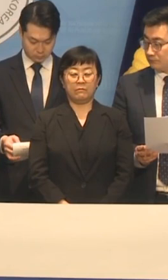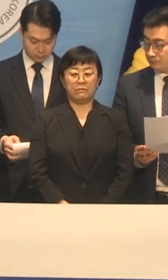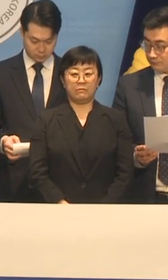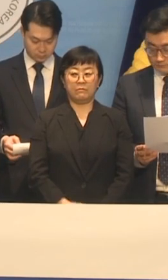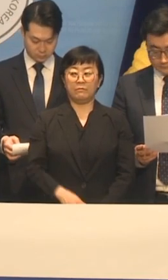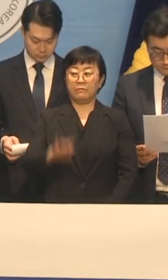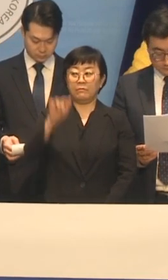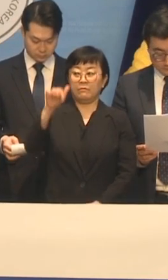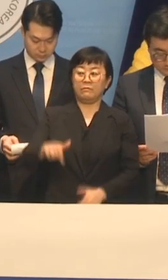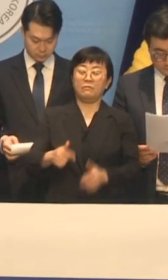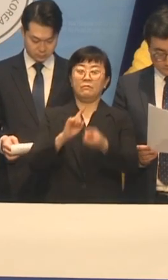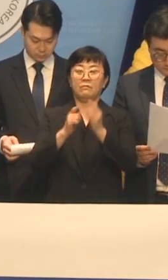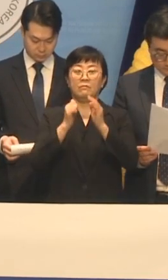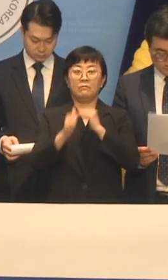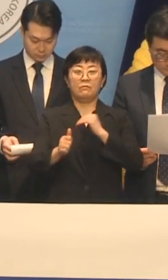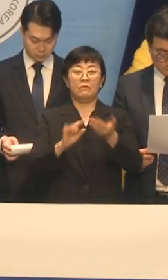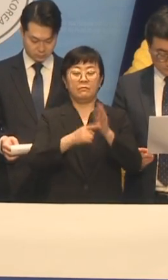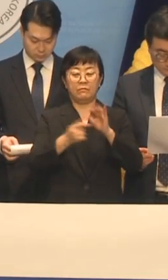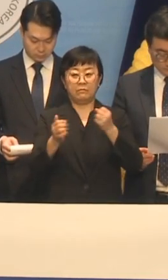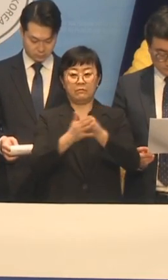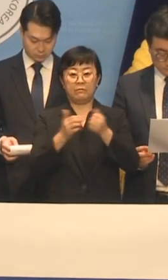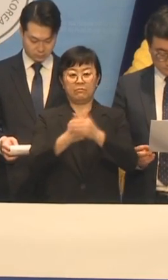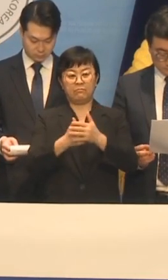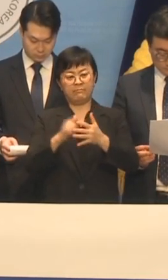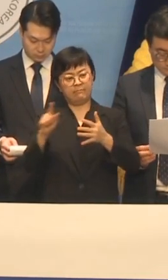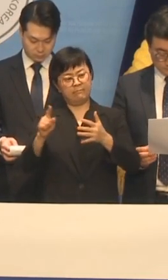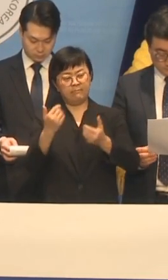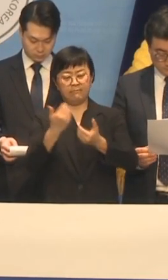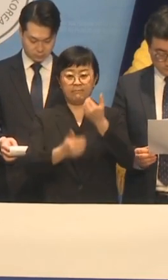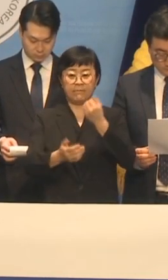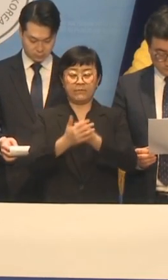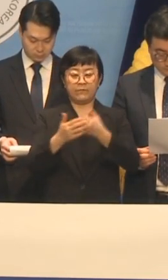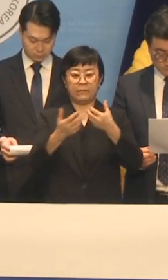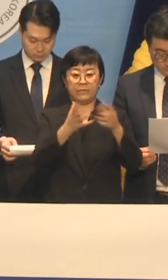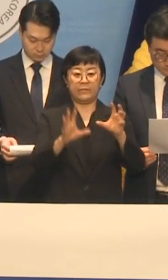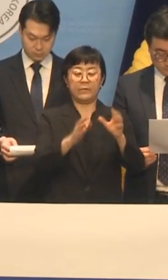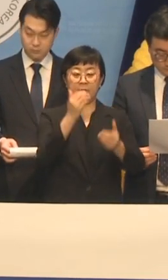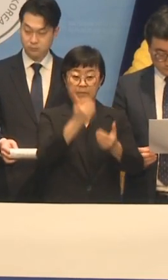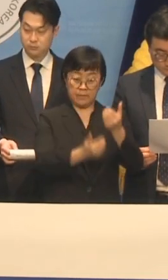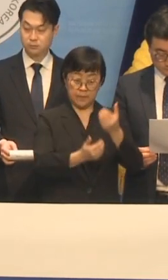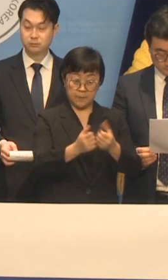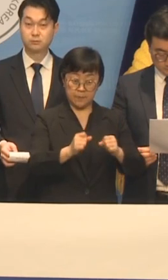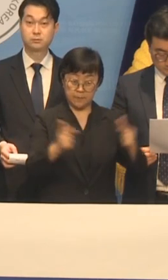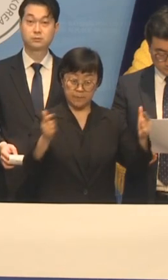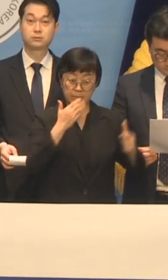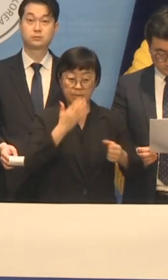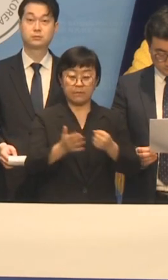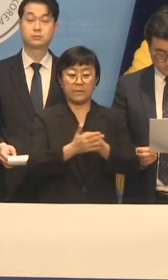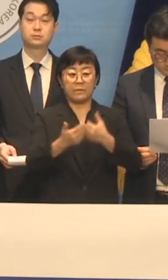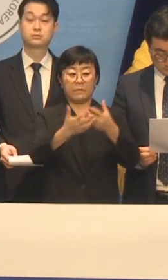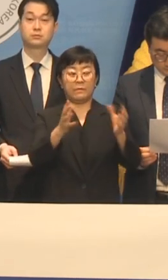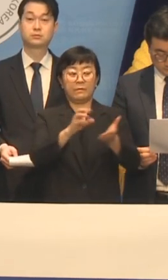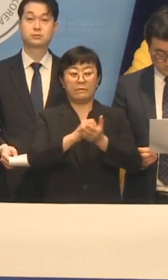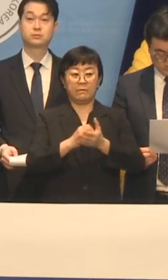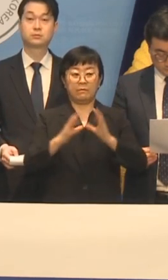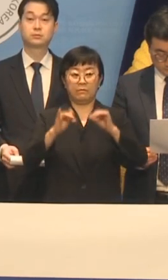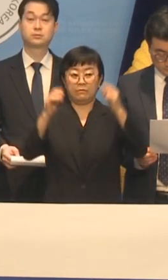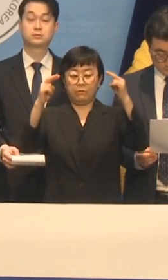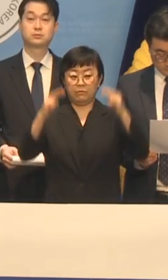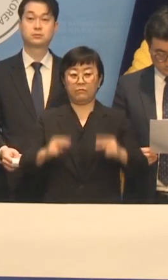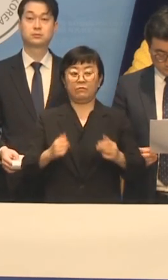백종원 대변인입니다. 발표에 따라 희비가 엇갈리고 당내 갈등이 고조될 수 있다. 당원과 국민 눈높이에